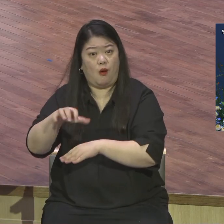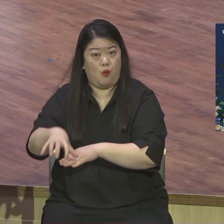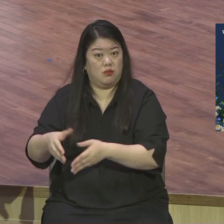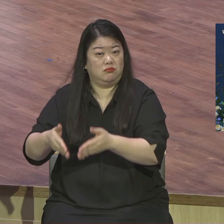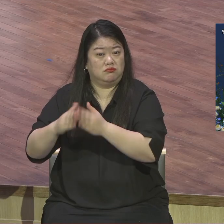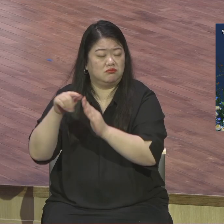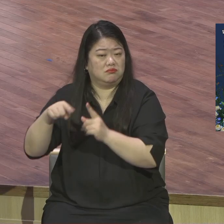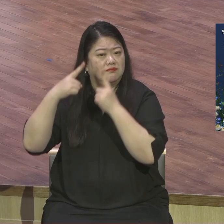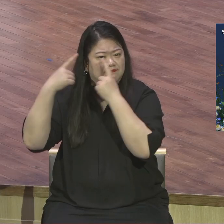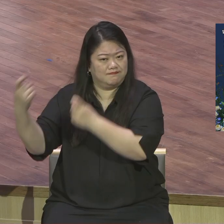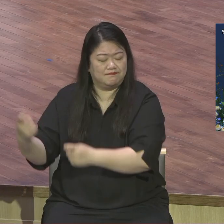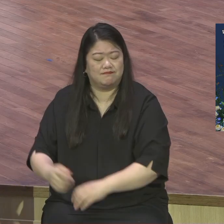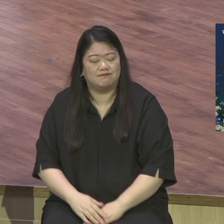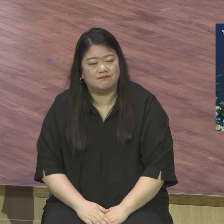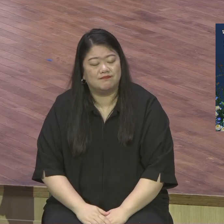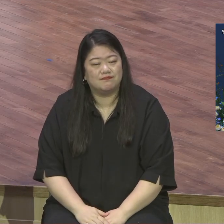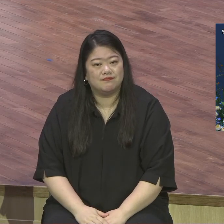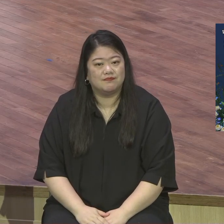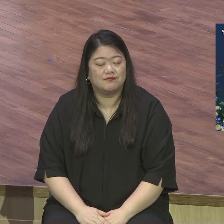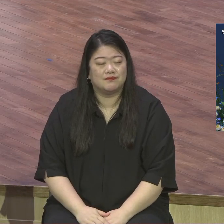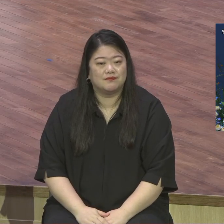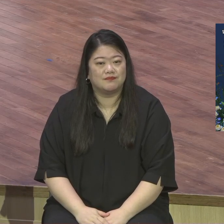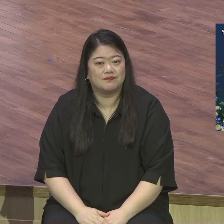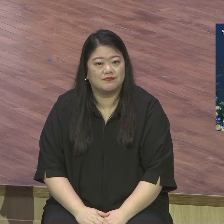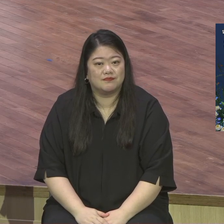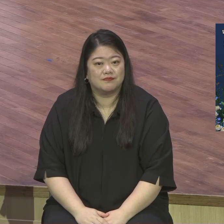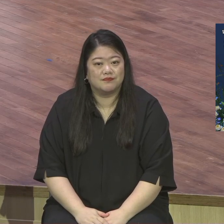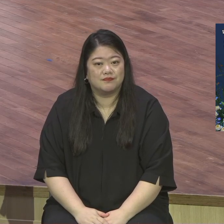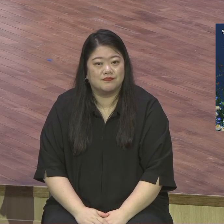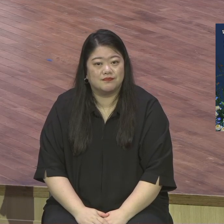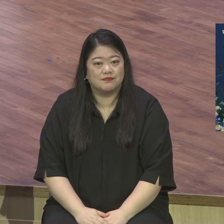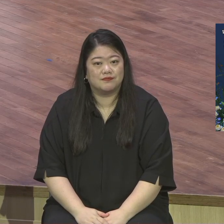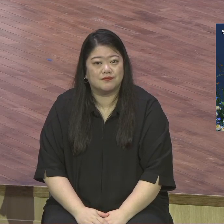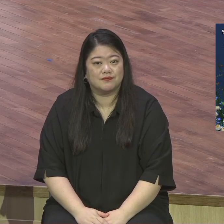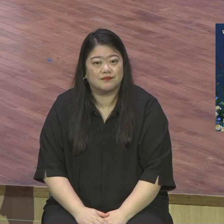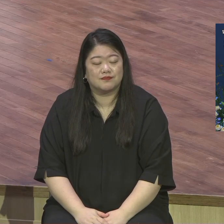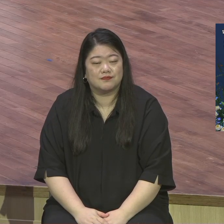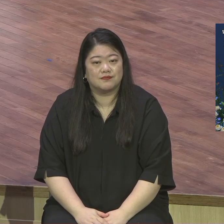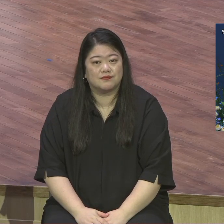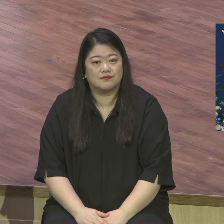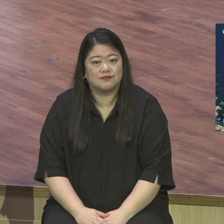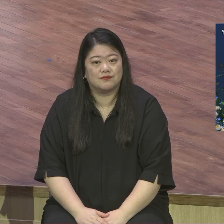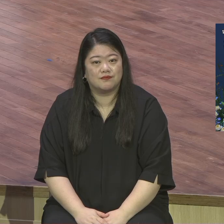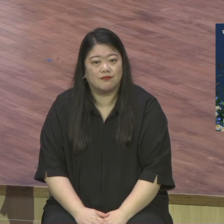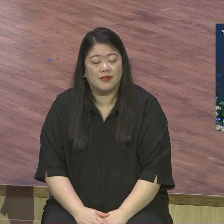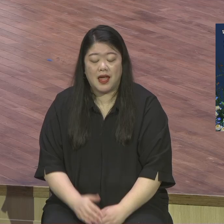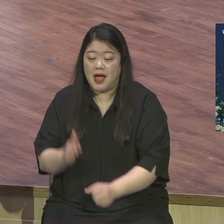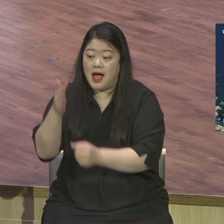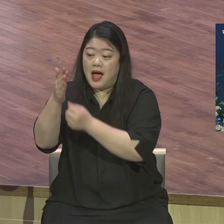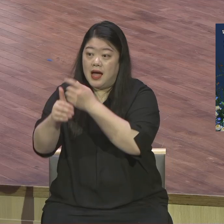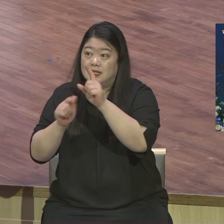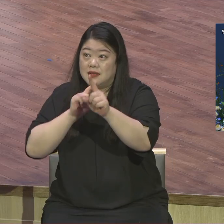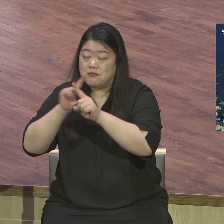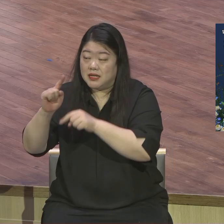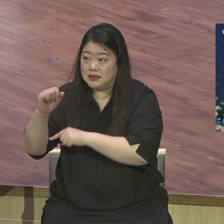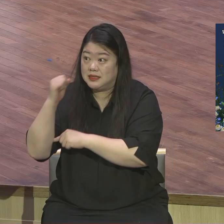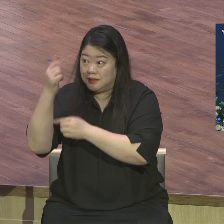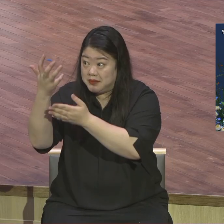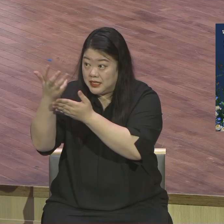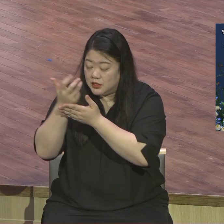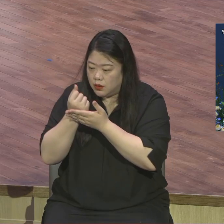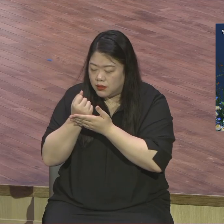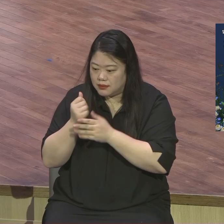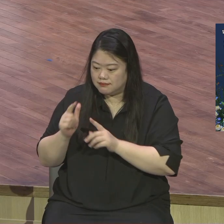여운교회가 예수님의 말씀하신 말세를 사는 지혜를 바탕으로 237 치유서밋으로